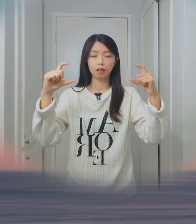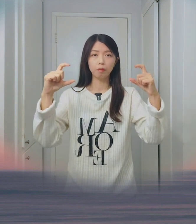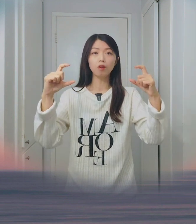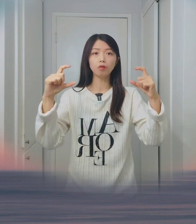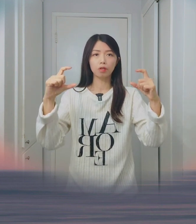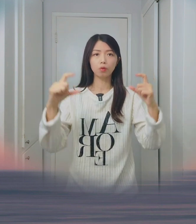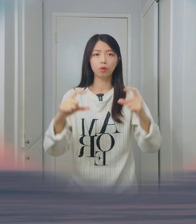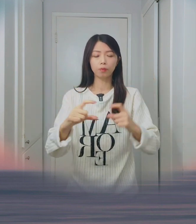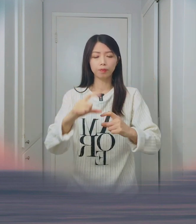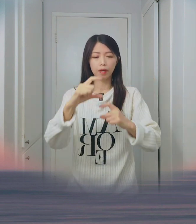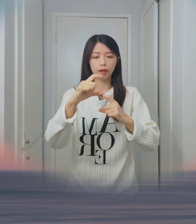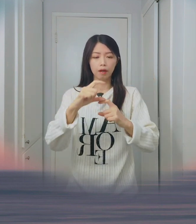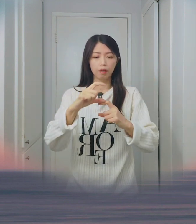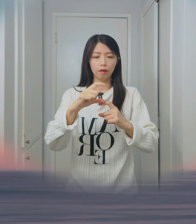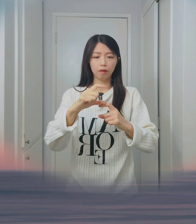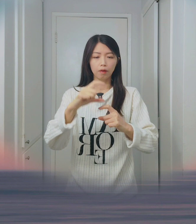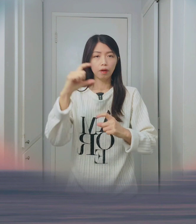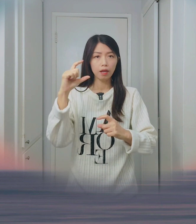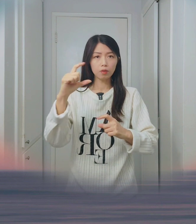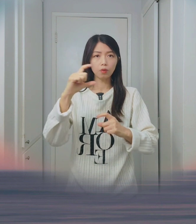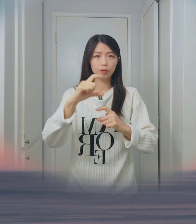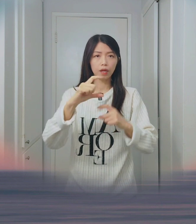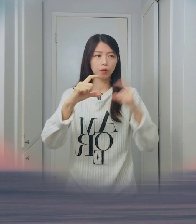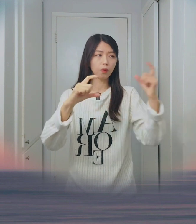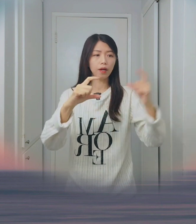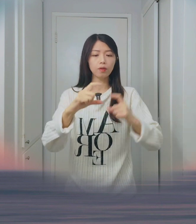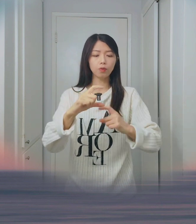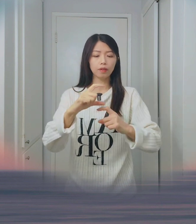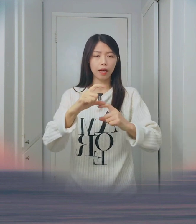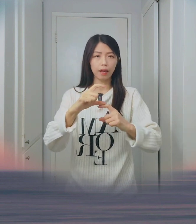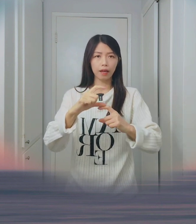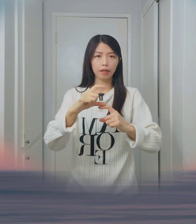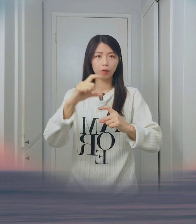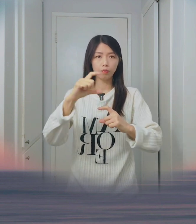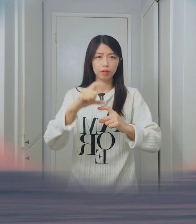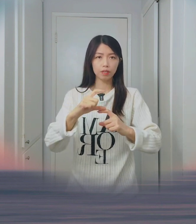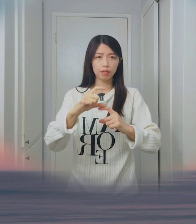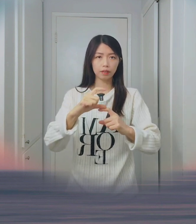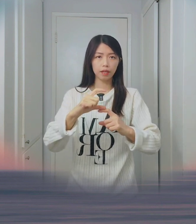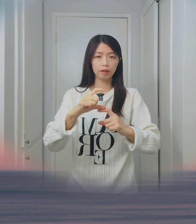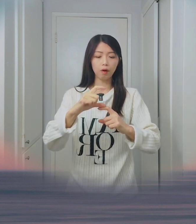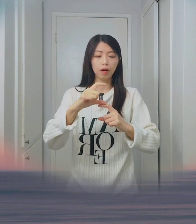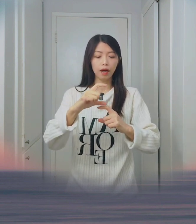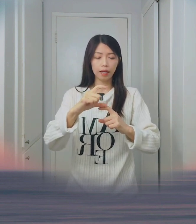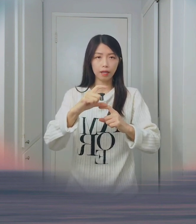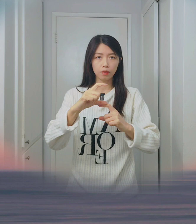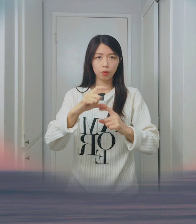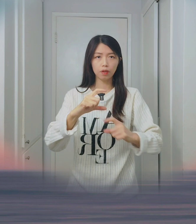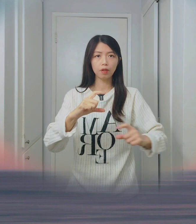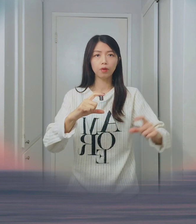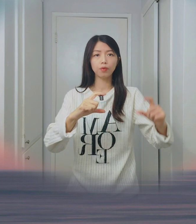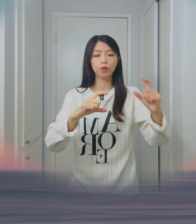이렇게 벌려주시고 한 손은 위에 있고 한 손은 아래 이렇게 붙이신 상태에서 아래에